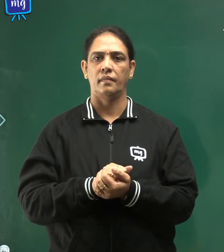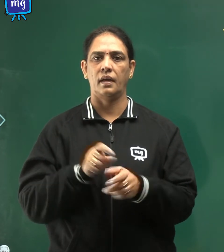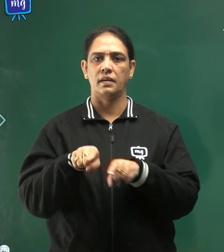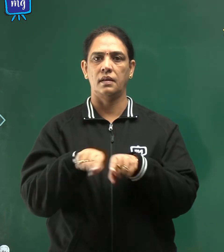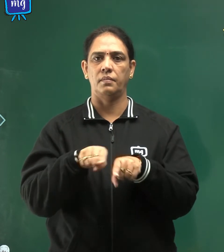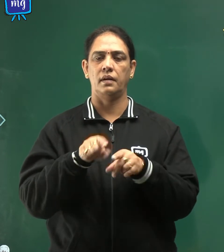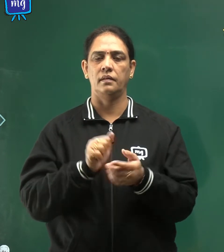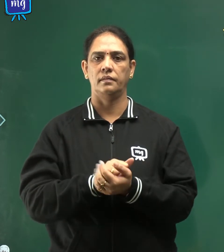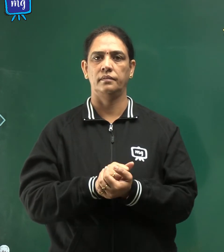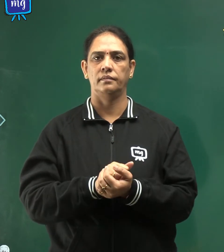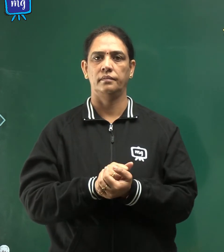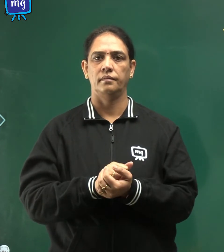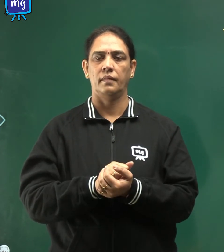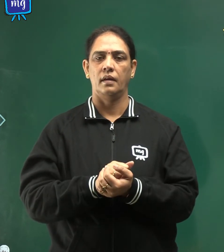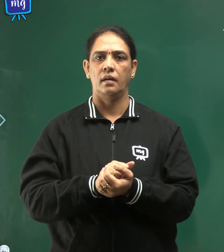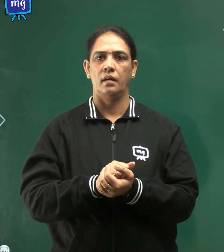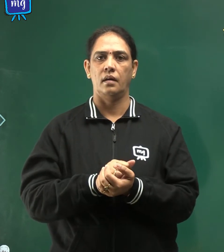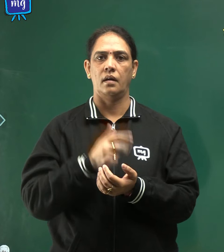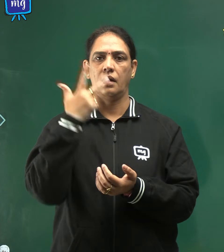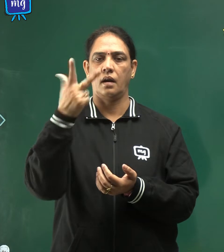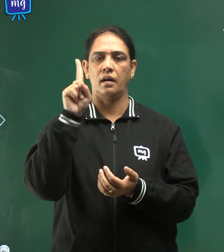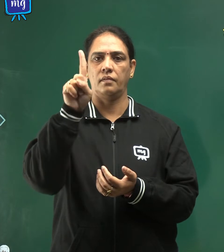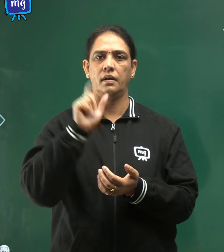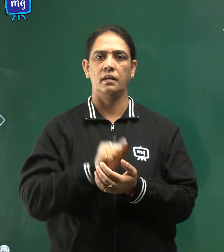उदाहरण 81